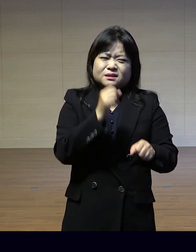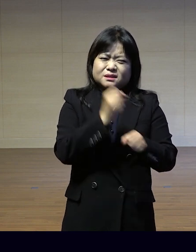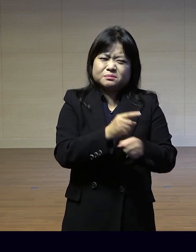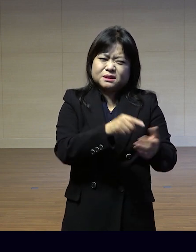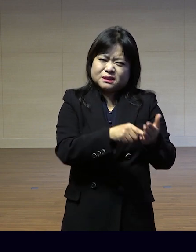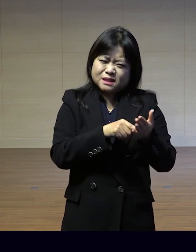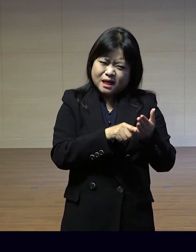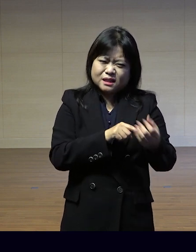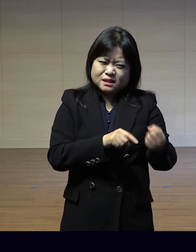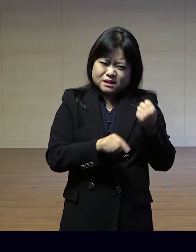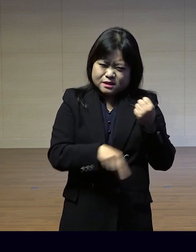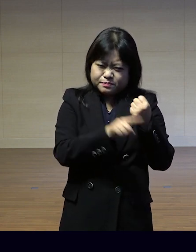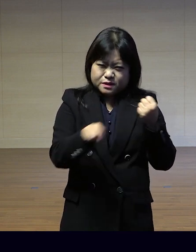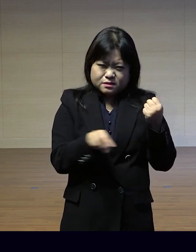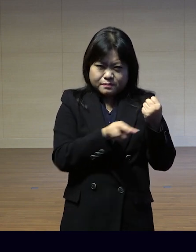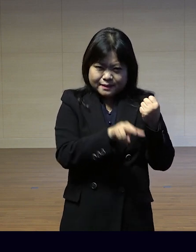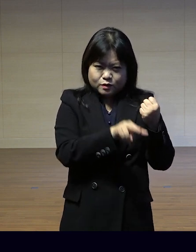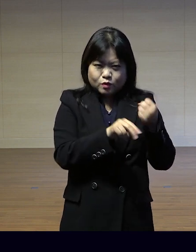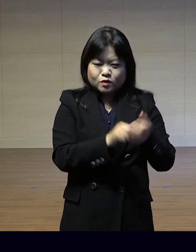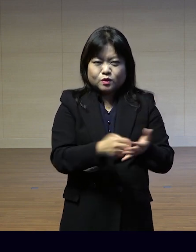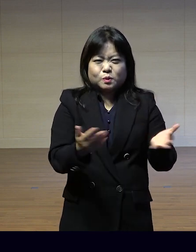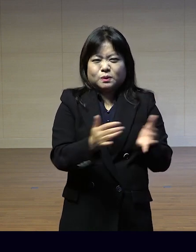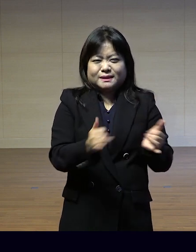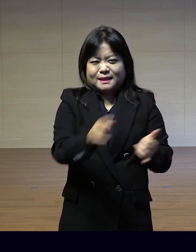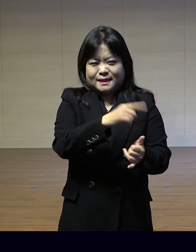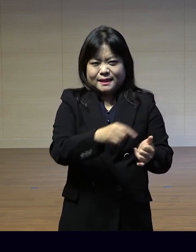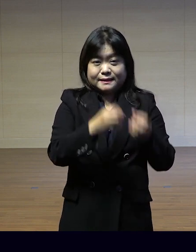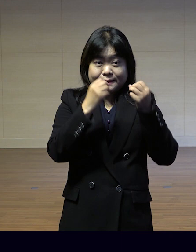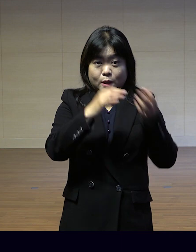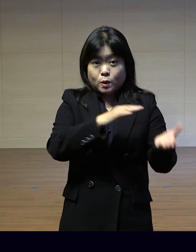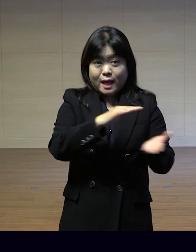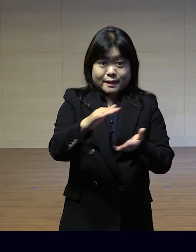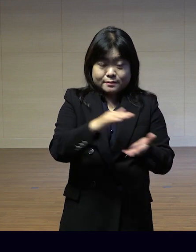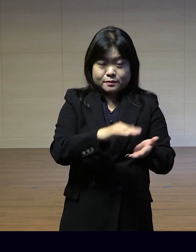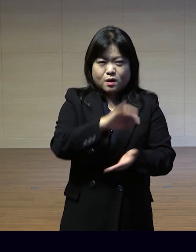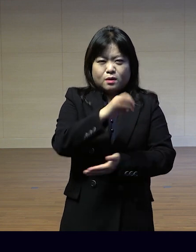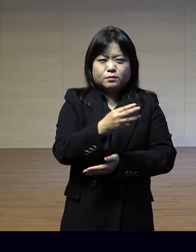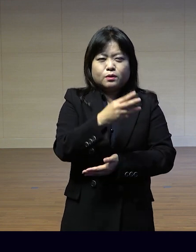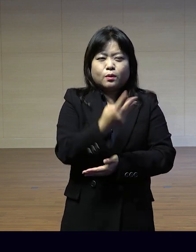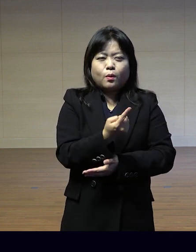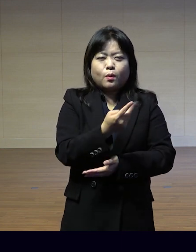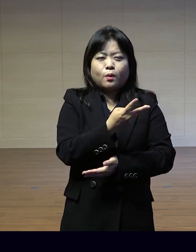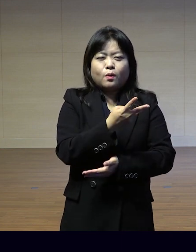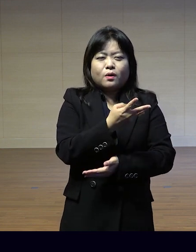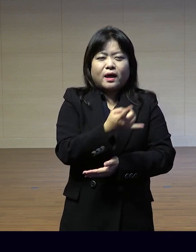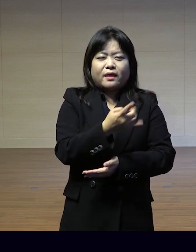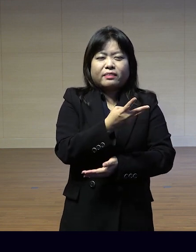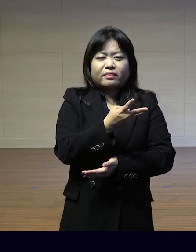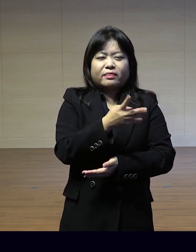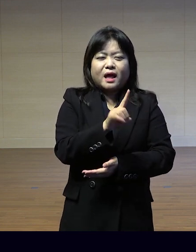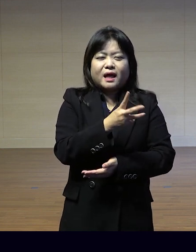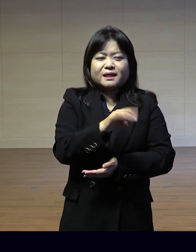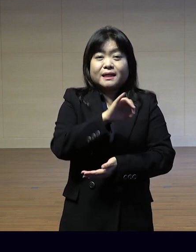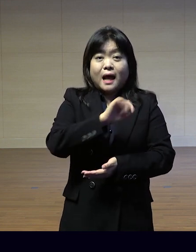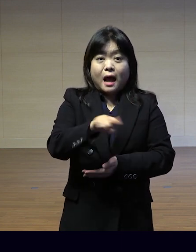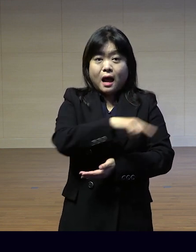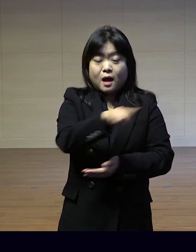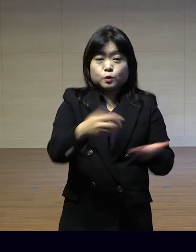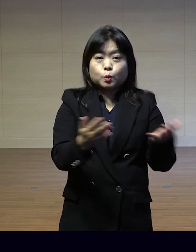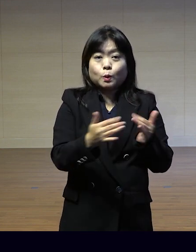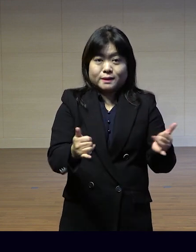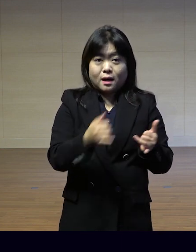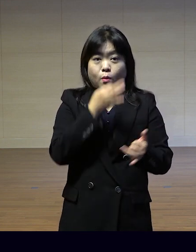등장하는 세력들을 본 거죠. 그걸 이제 새로운 계급이라고 해서 플로레타리아, 노동자라고 그렇게 표현을 했습니다.